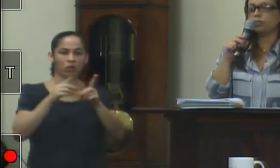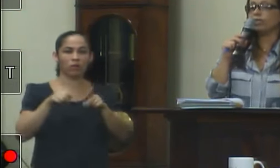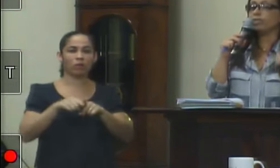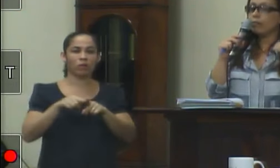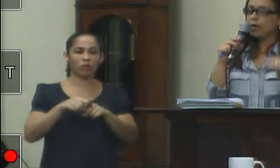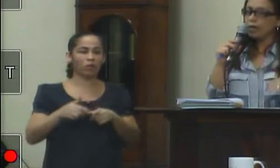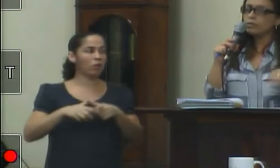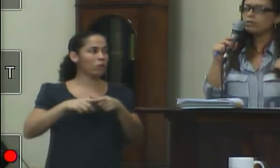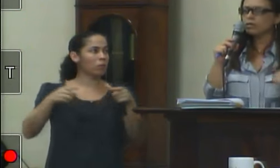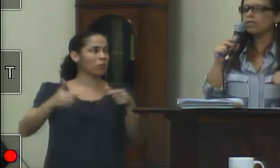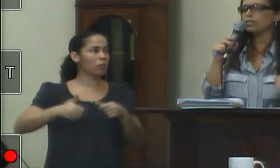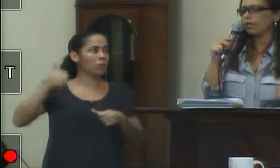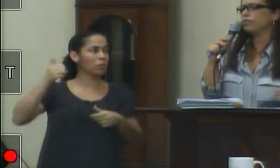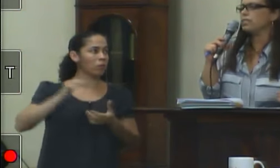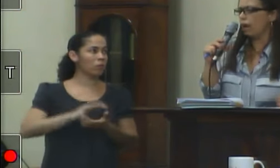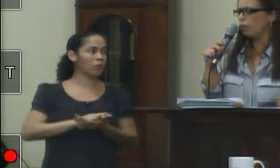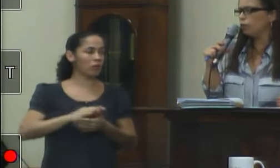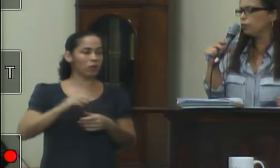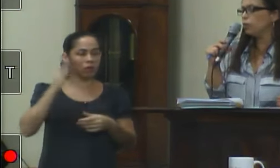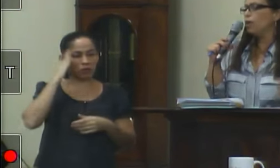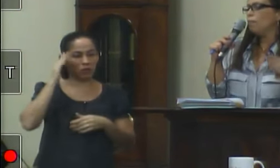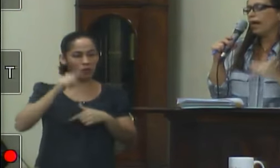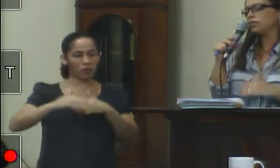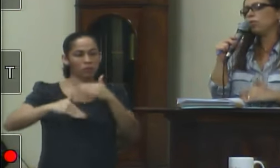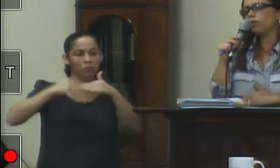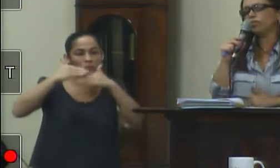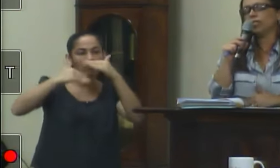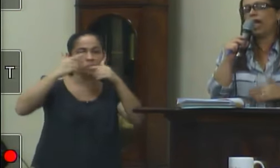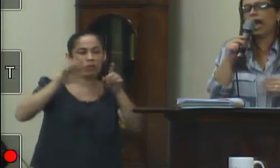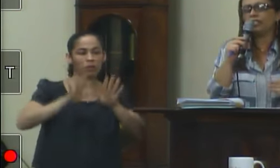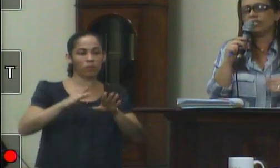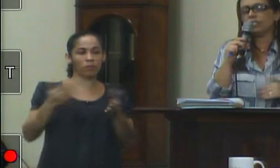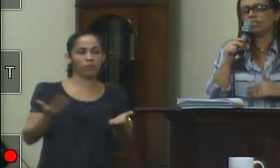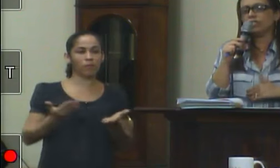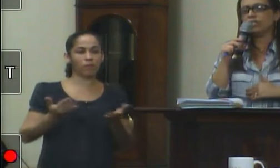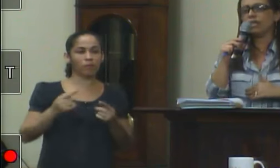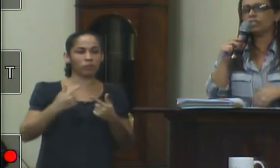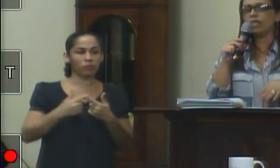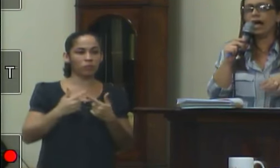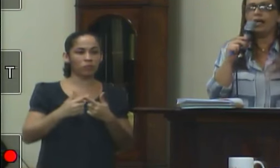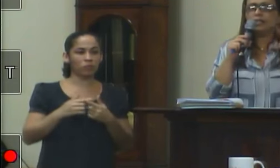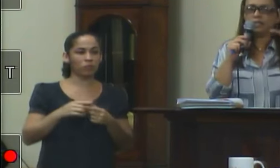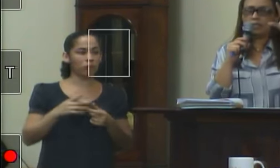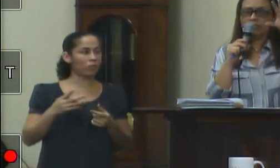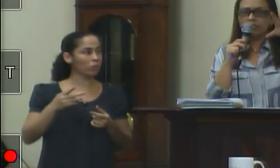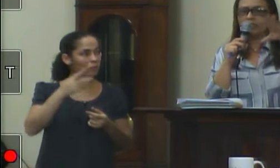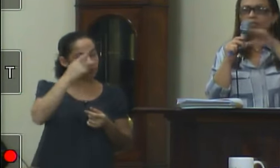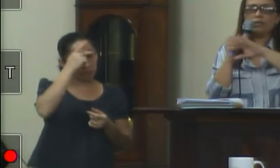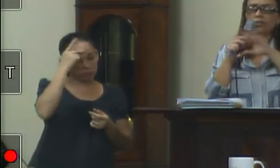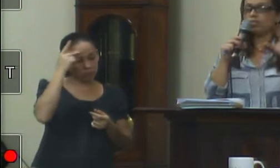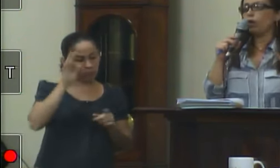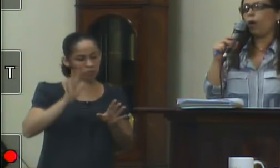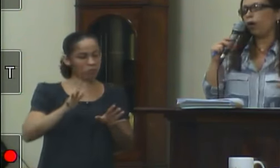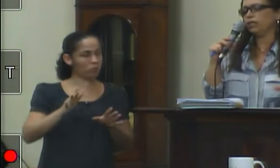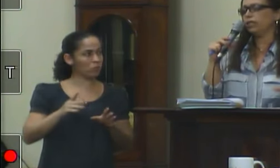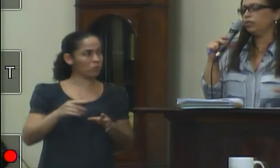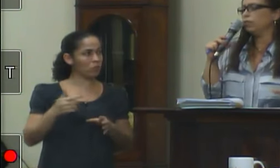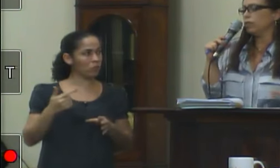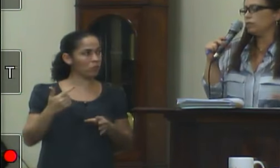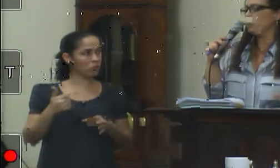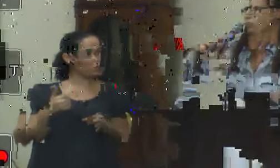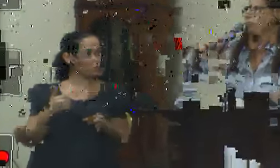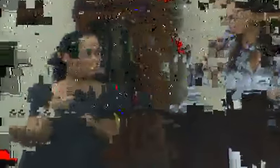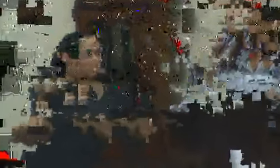o atendimento, sabemos que nós temos que avançar muito, mas hoje a gestante já sai de lá, já existe, não existe cota